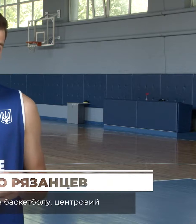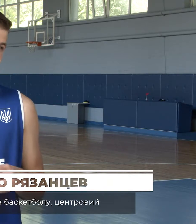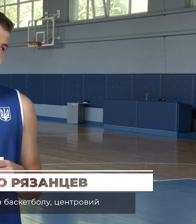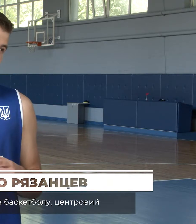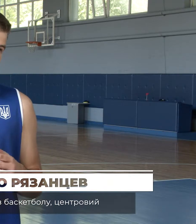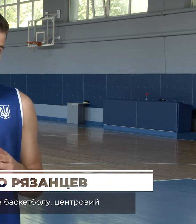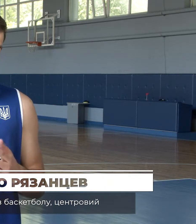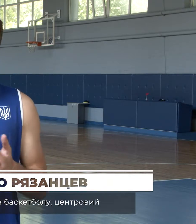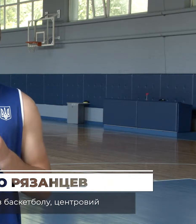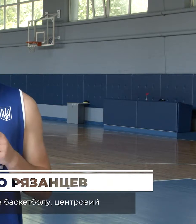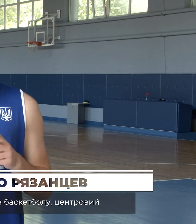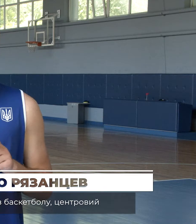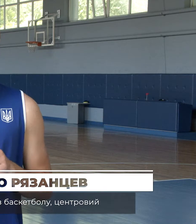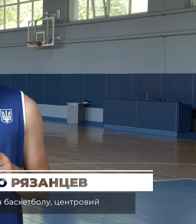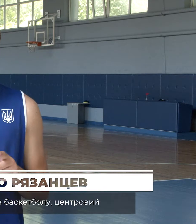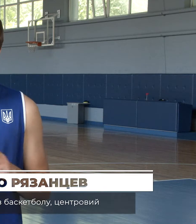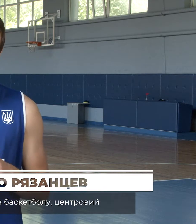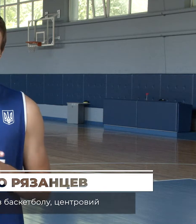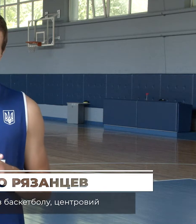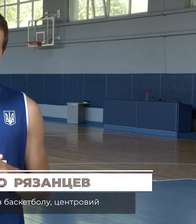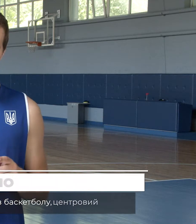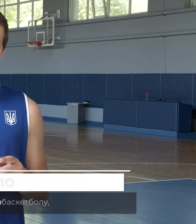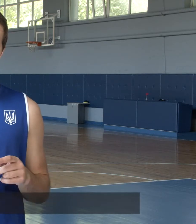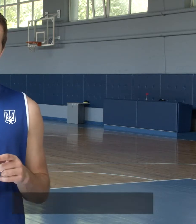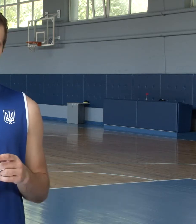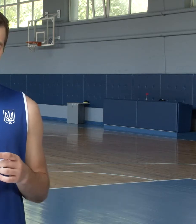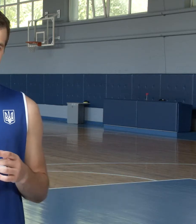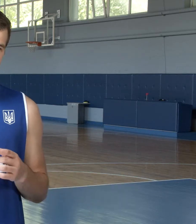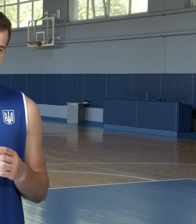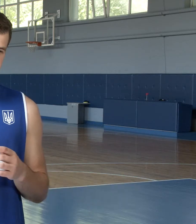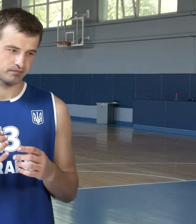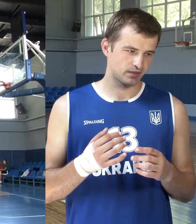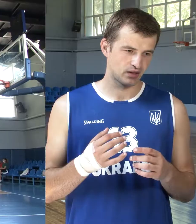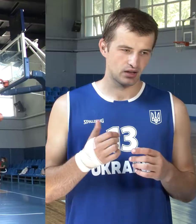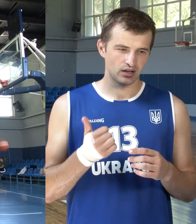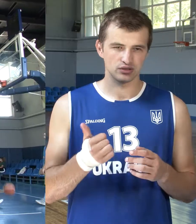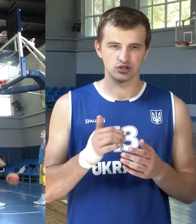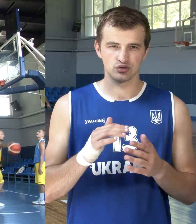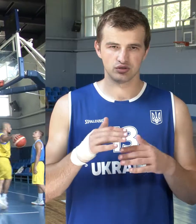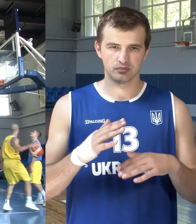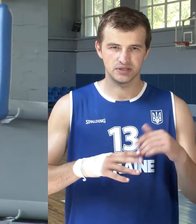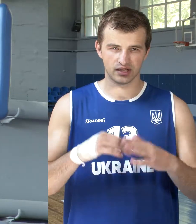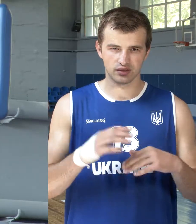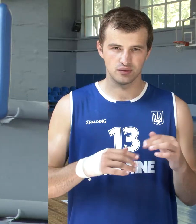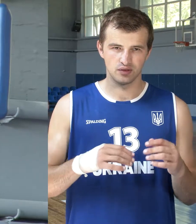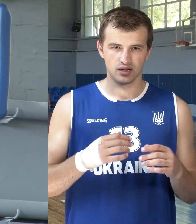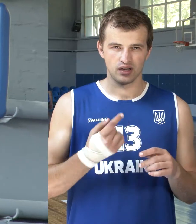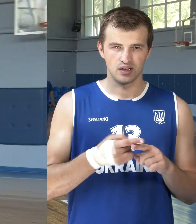Зараз збір проходить чудово. Ми отримуємо добре навантаження і гарну практику. Цей